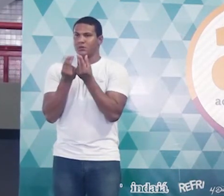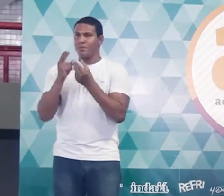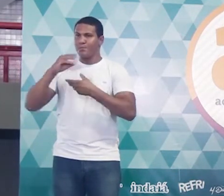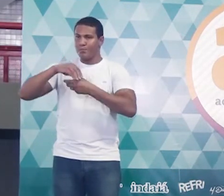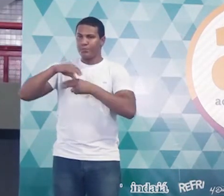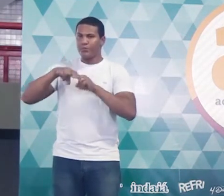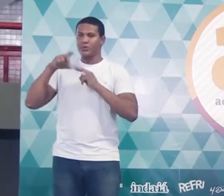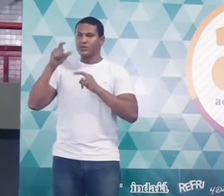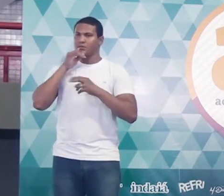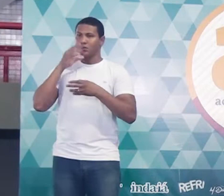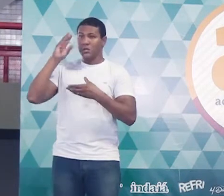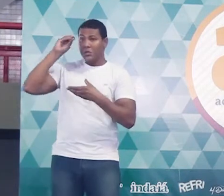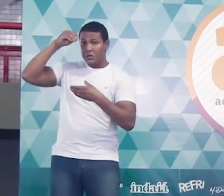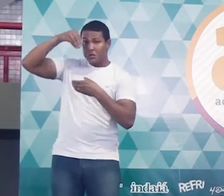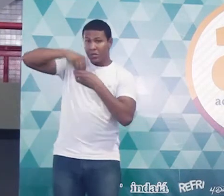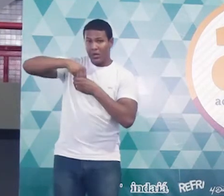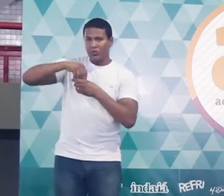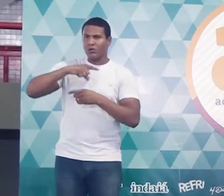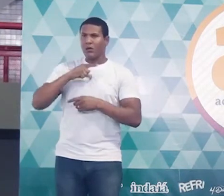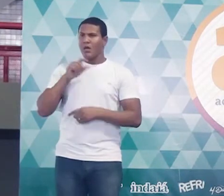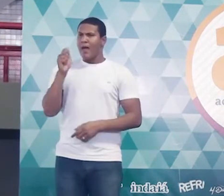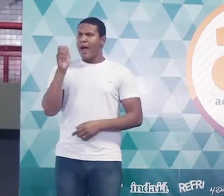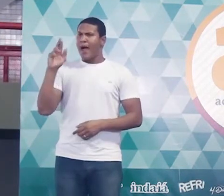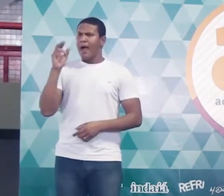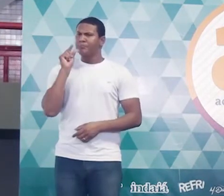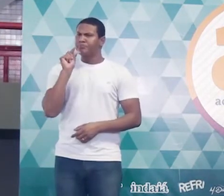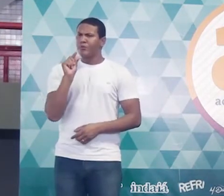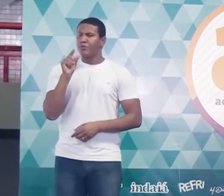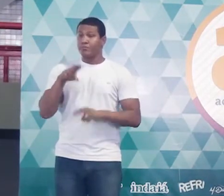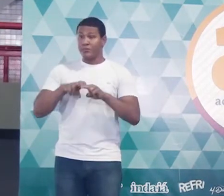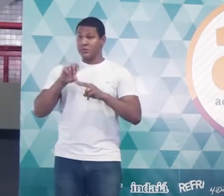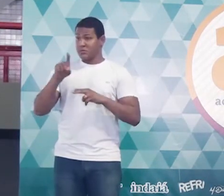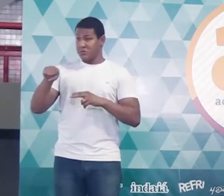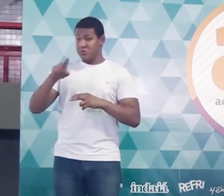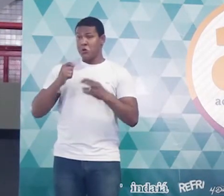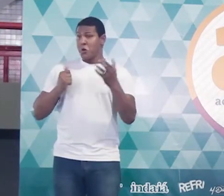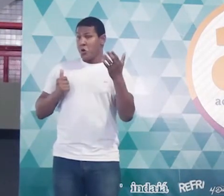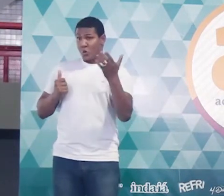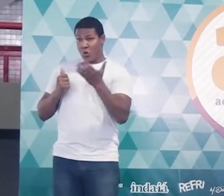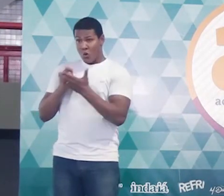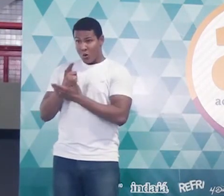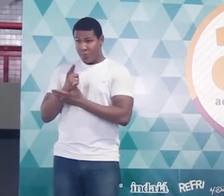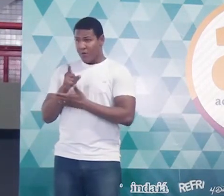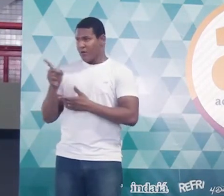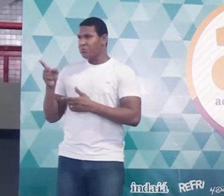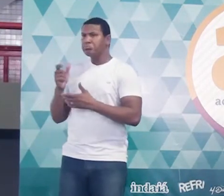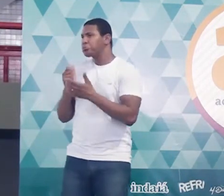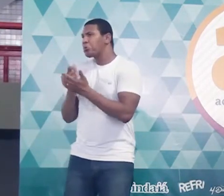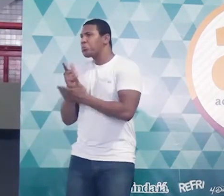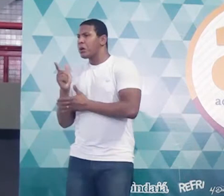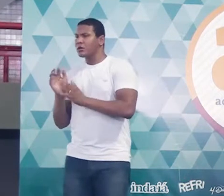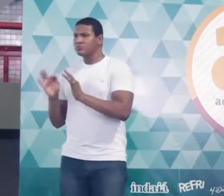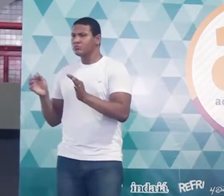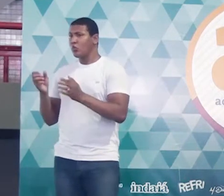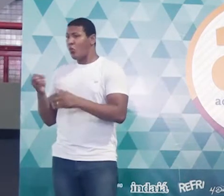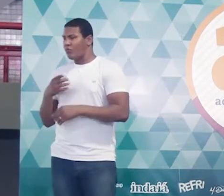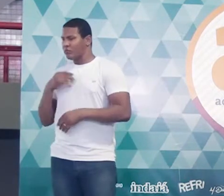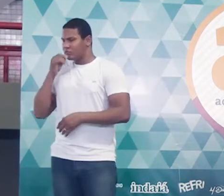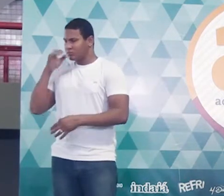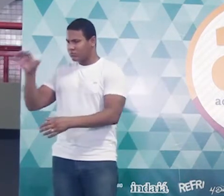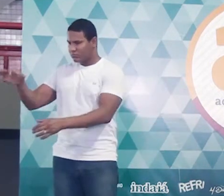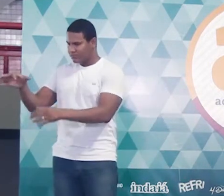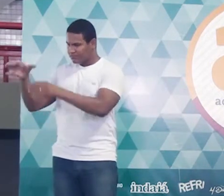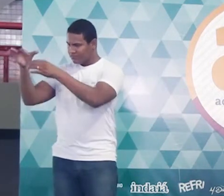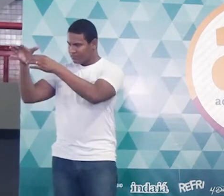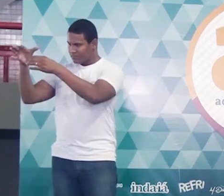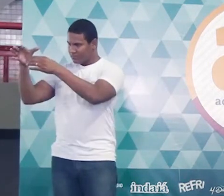ar. Tanto que se você for comprar uma garrafa térmica, para saber se ela é boa mesmo, você coloca no